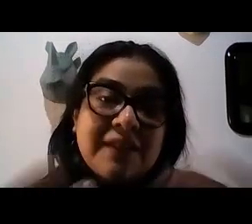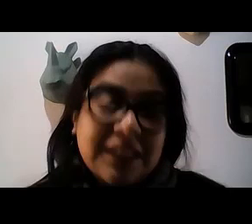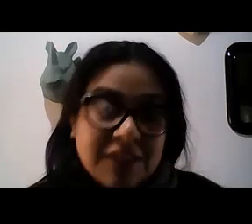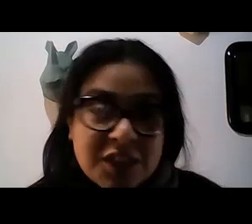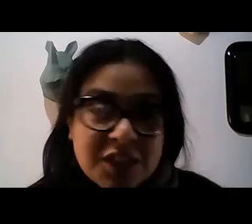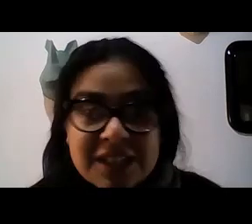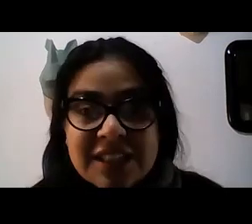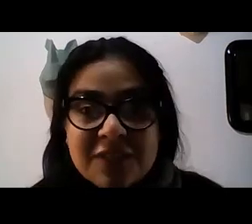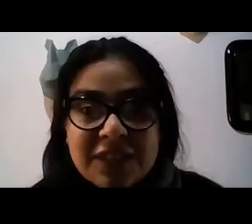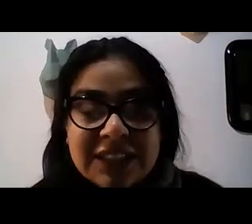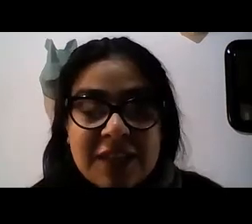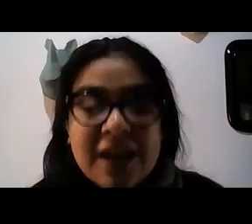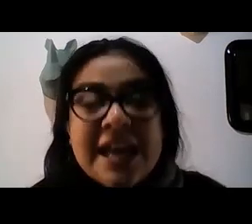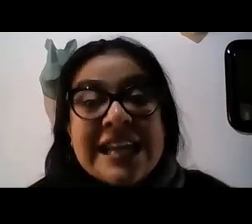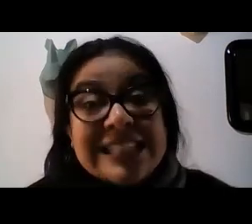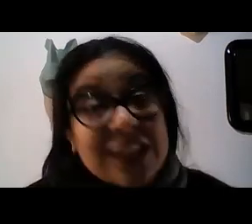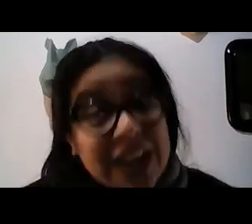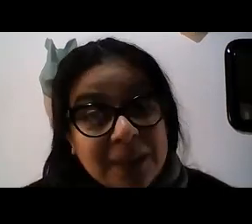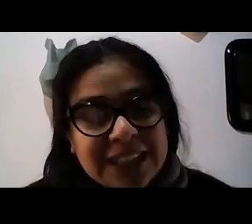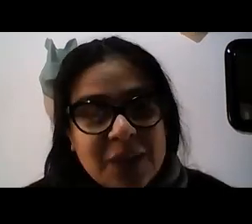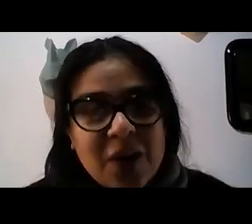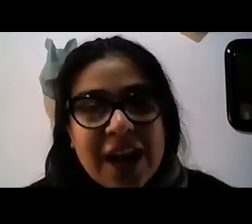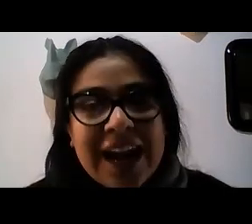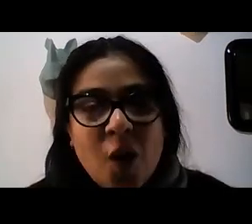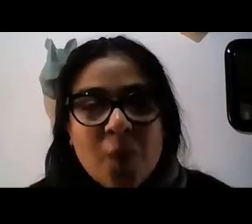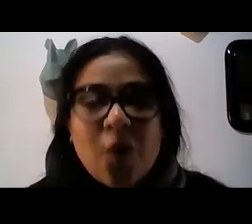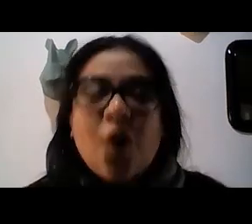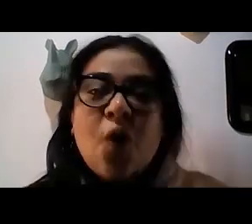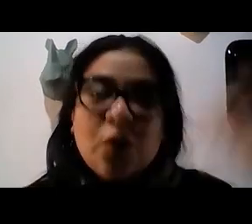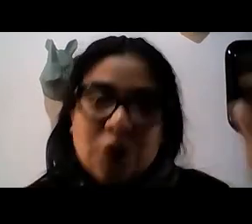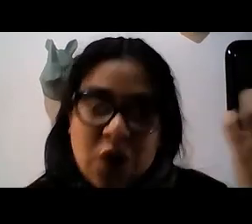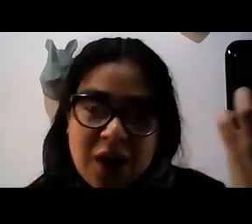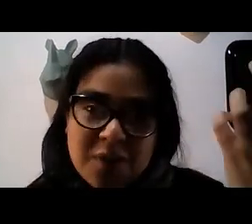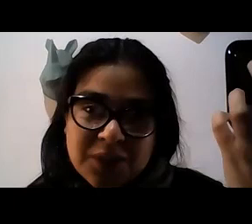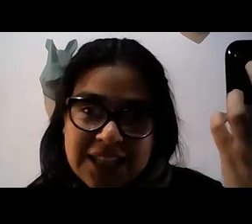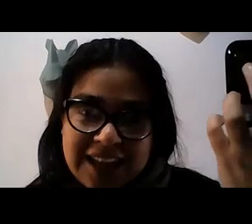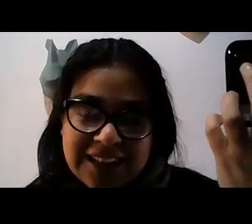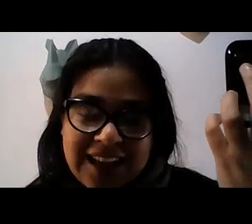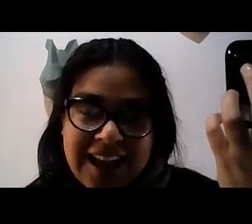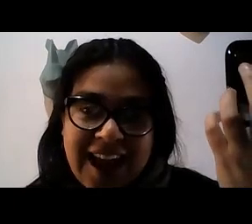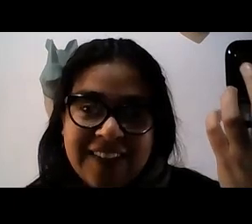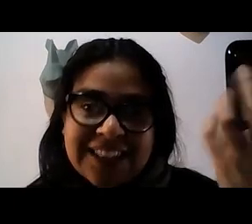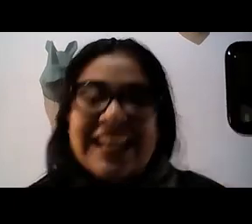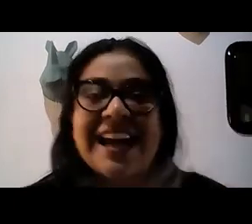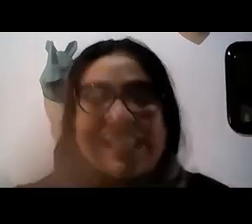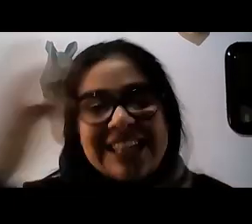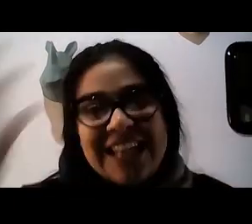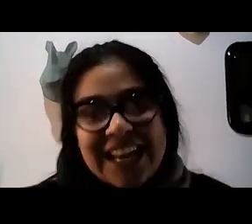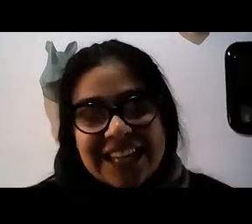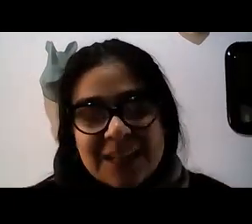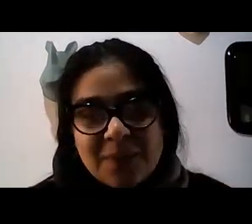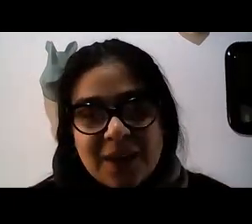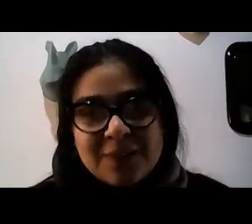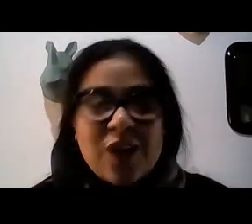que brinda una experiencia significativa, sino que el objetivo era cómo, junto con la comunidad habitante de calle,